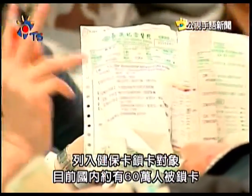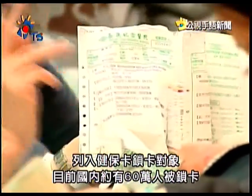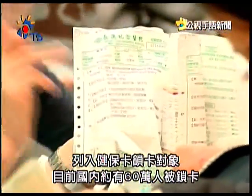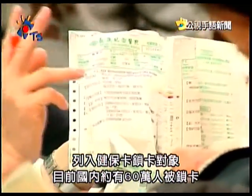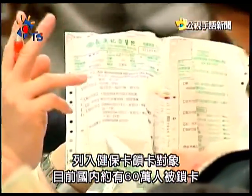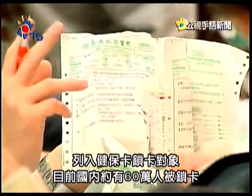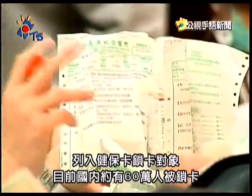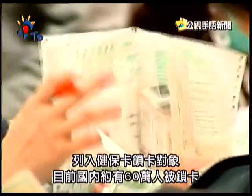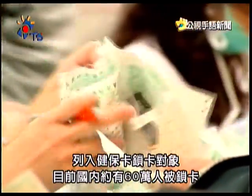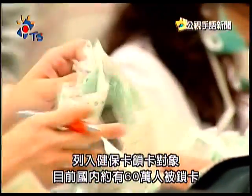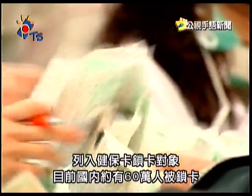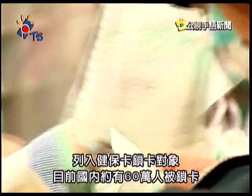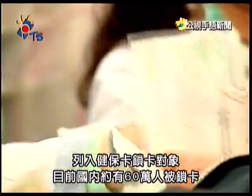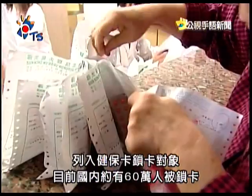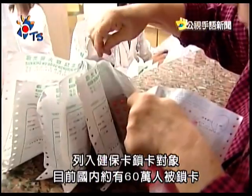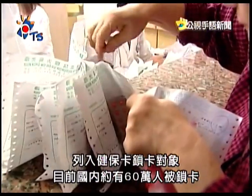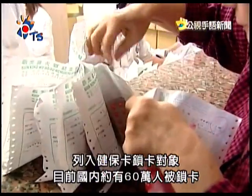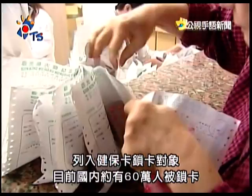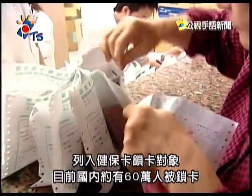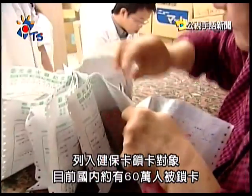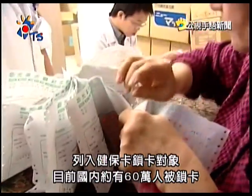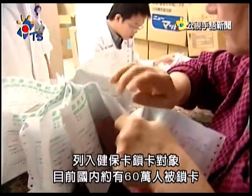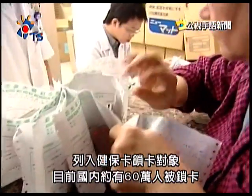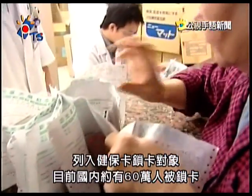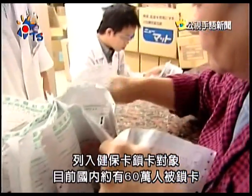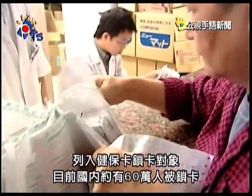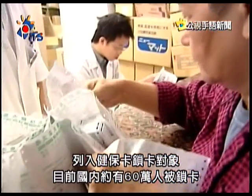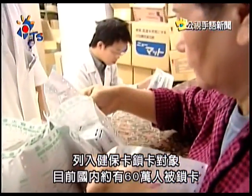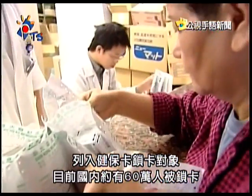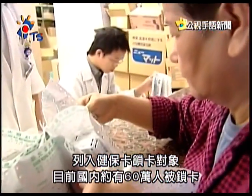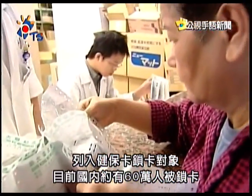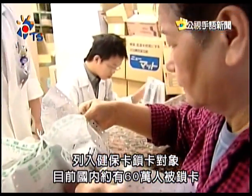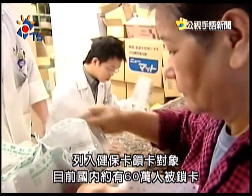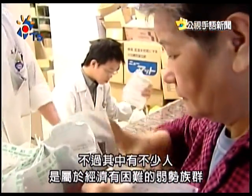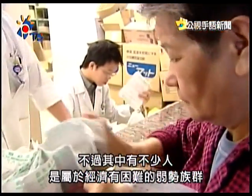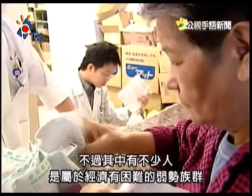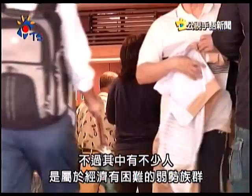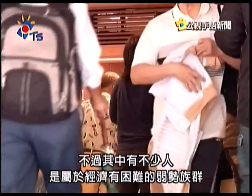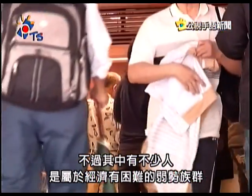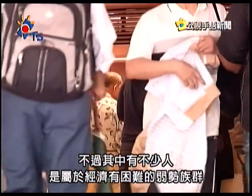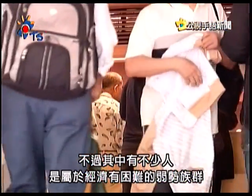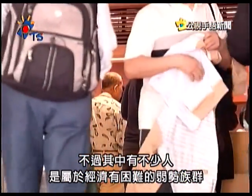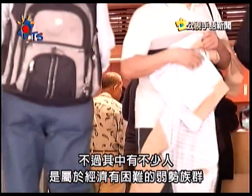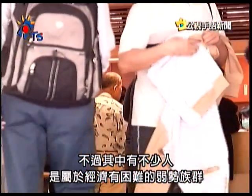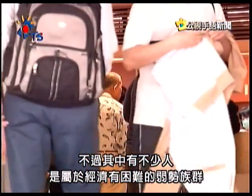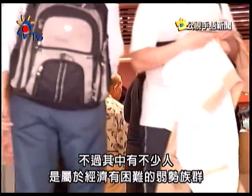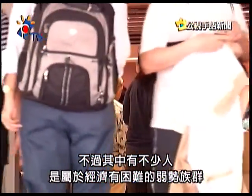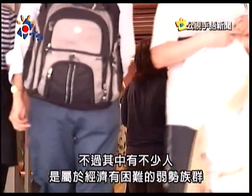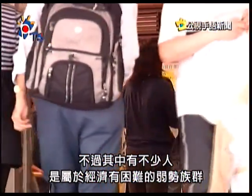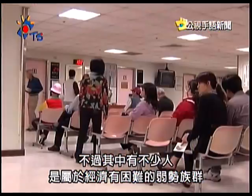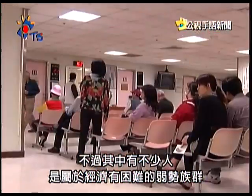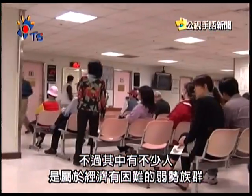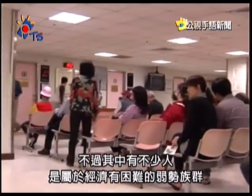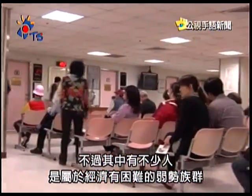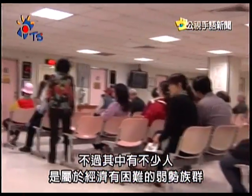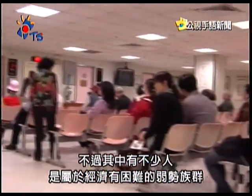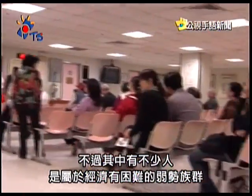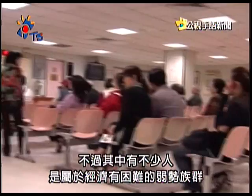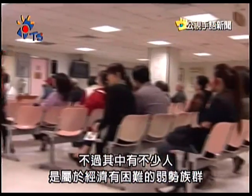入健保卡锁卡的对象。目前国内约有60万人被锁卡，不过其中有不少人是属于经济有困难的弱势族群。